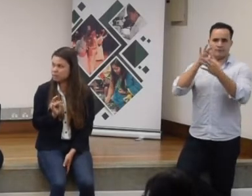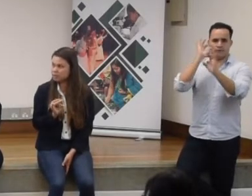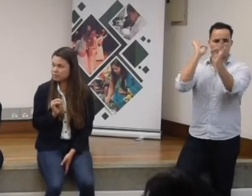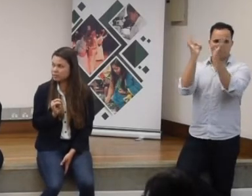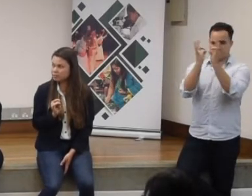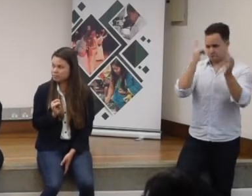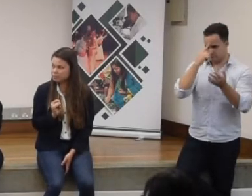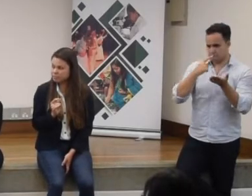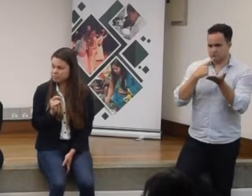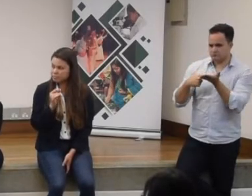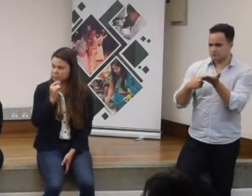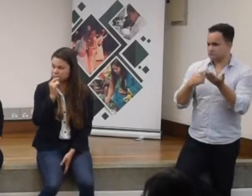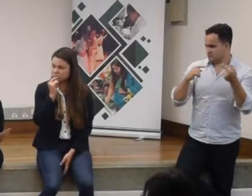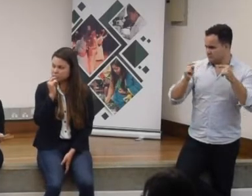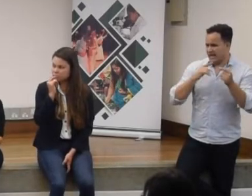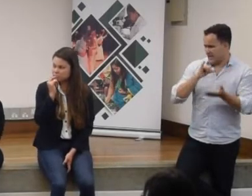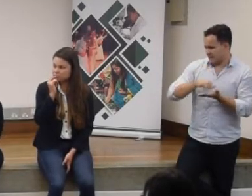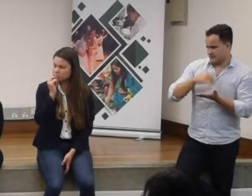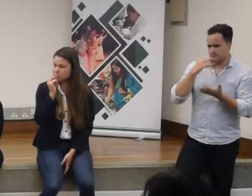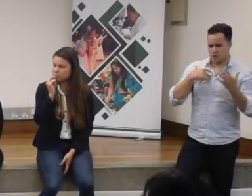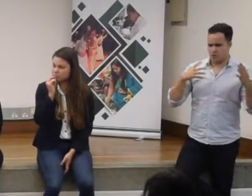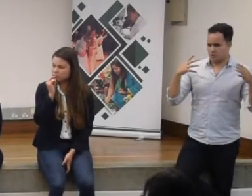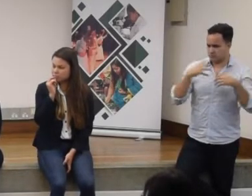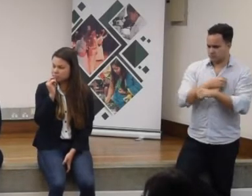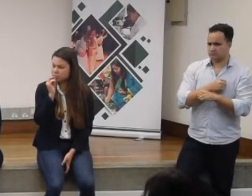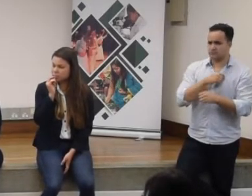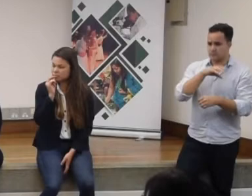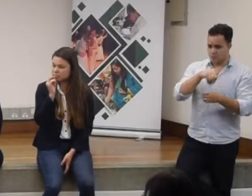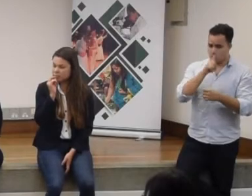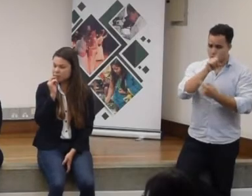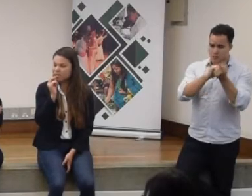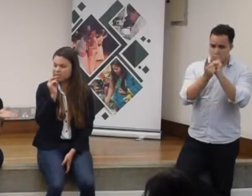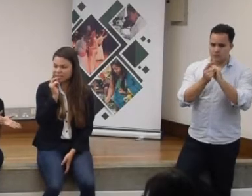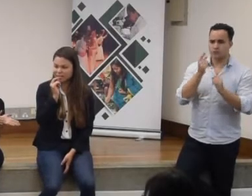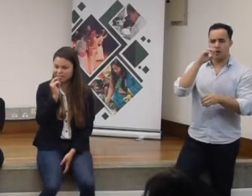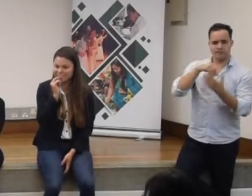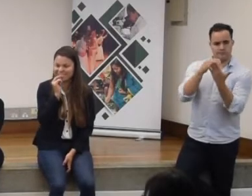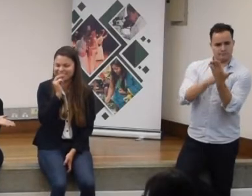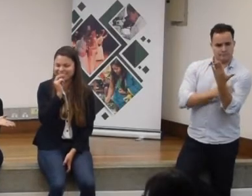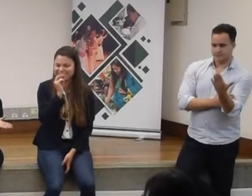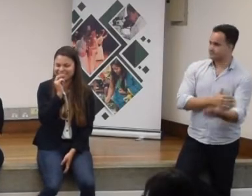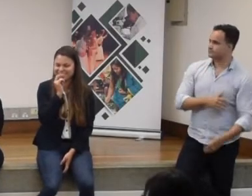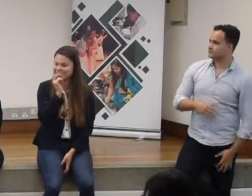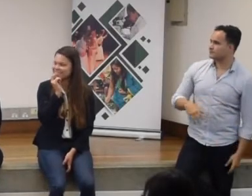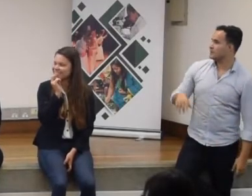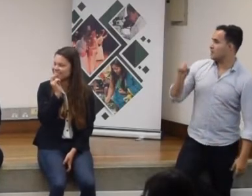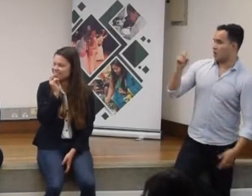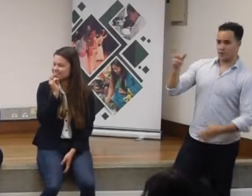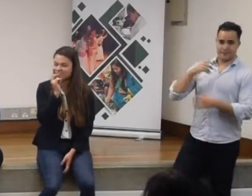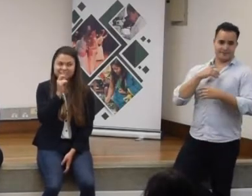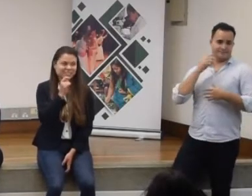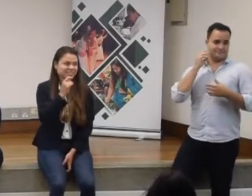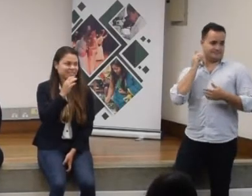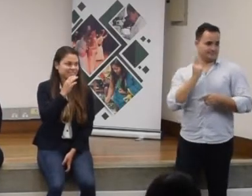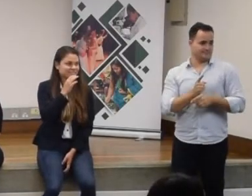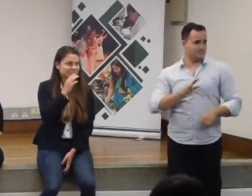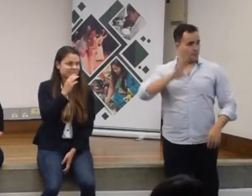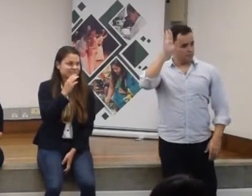parece. Entonces definimos el día. Ahora es el día. Pero ¿Votamos?